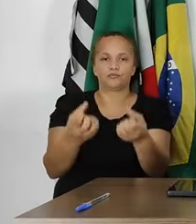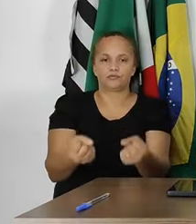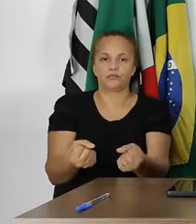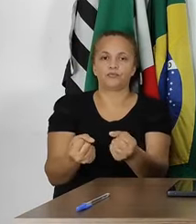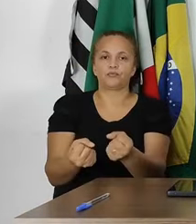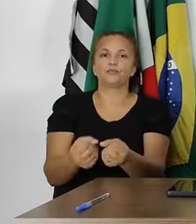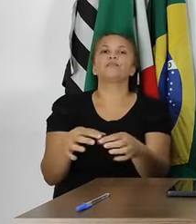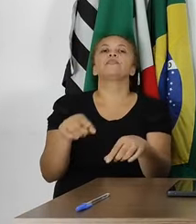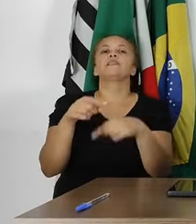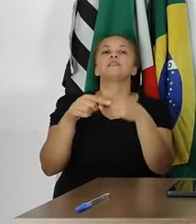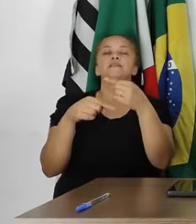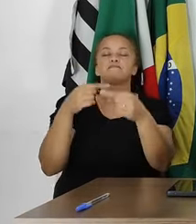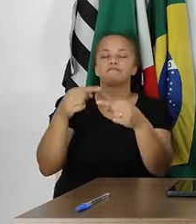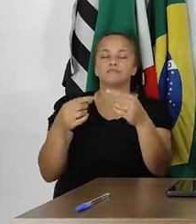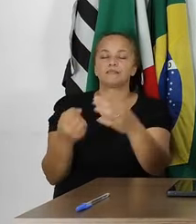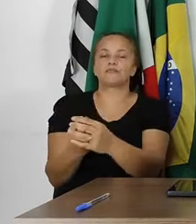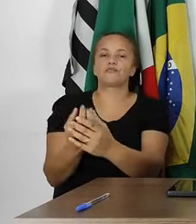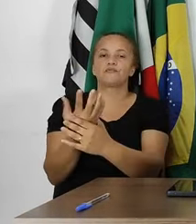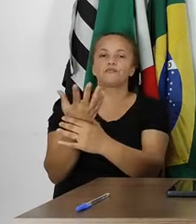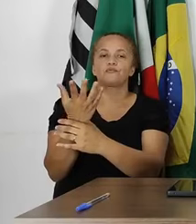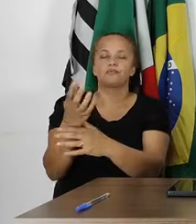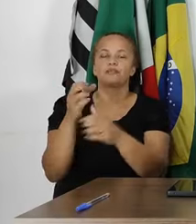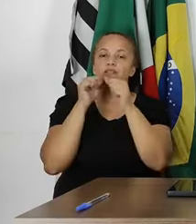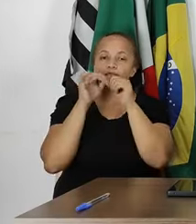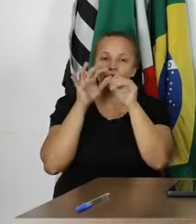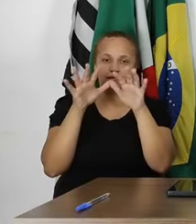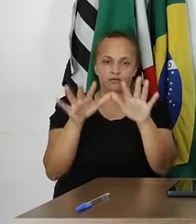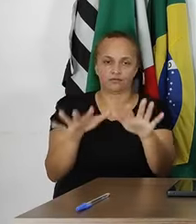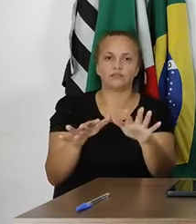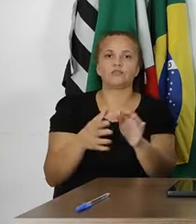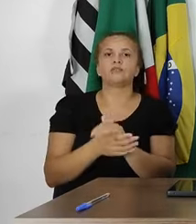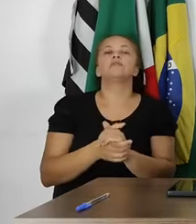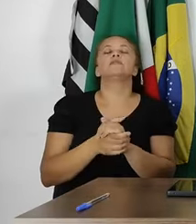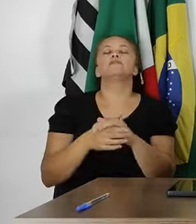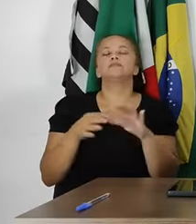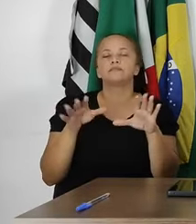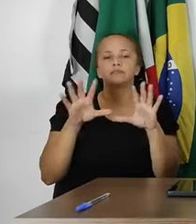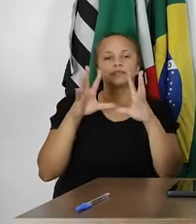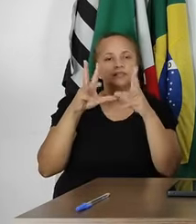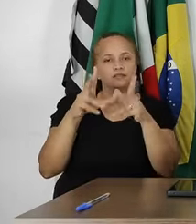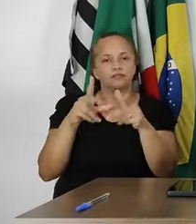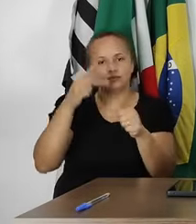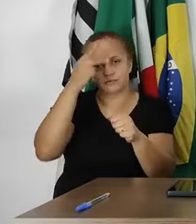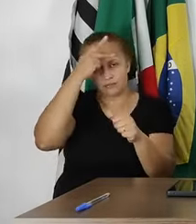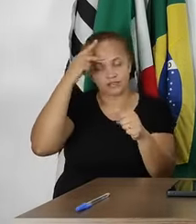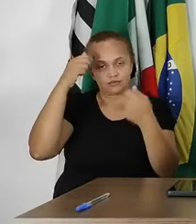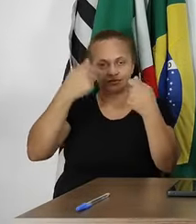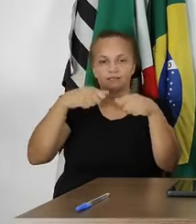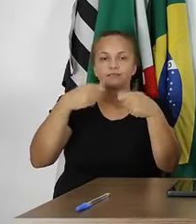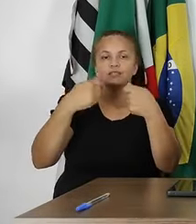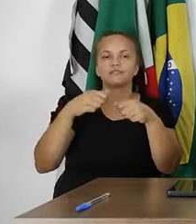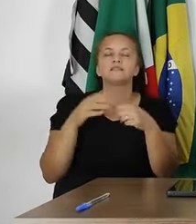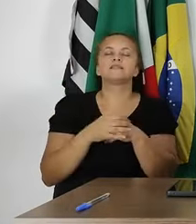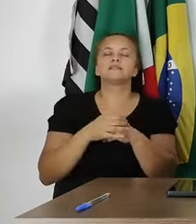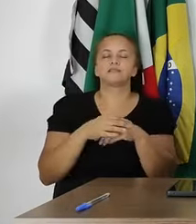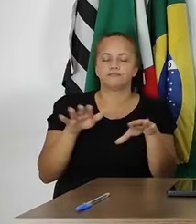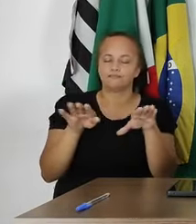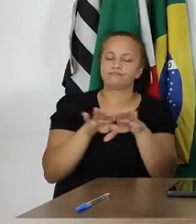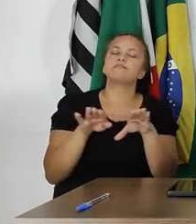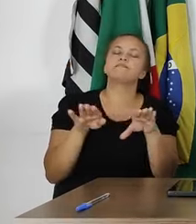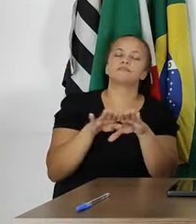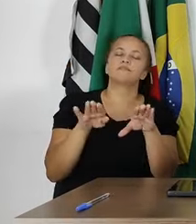e a façam brotar, para dar semente ao semeador e pão ao que come, assim será